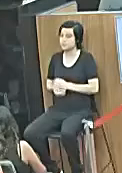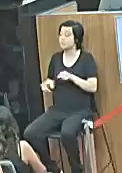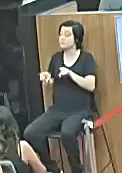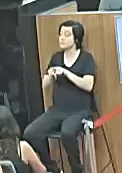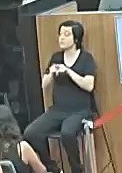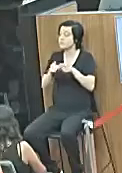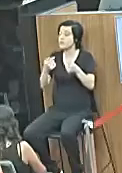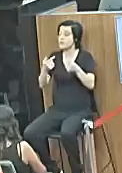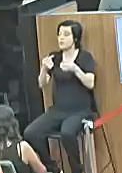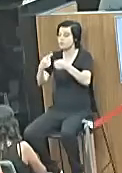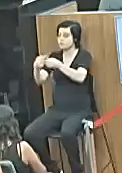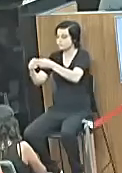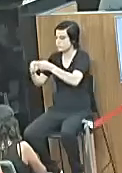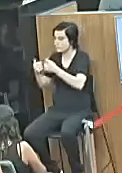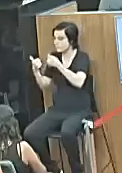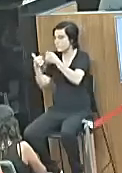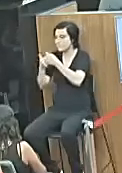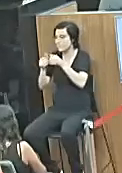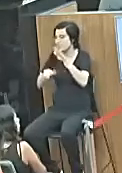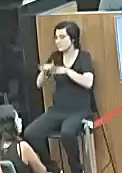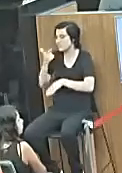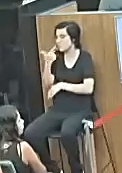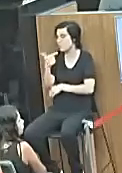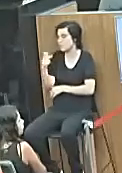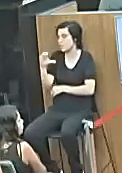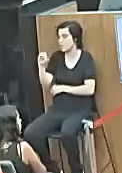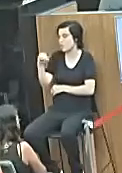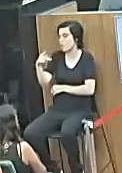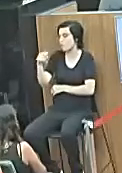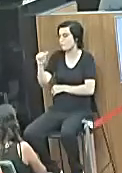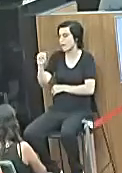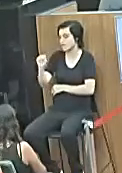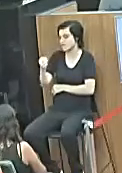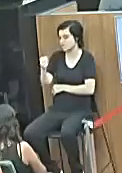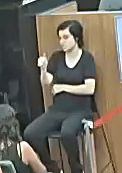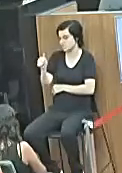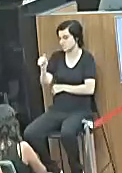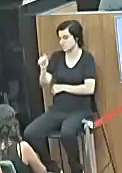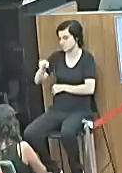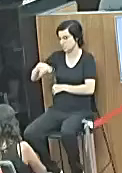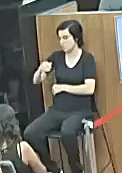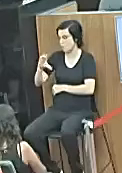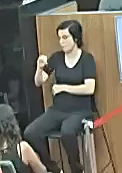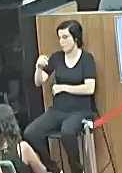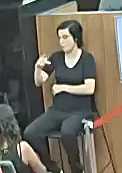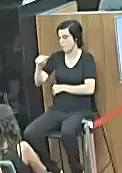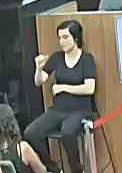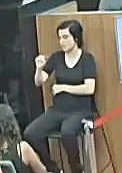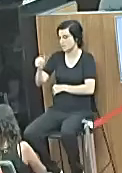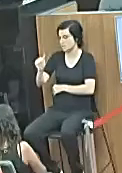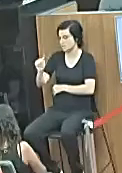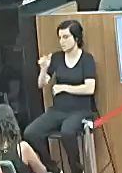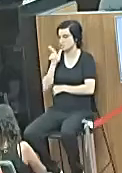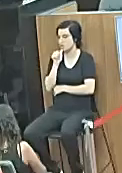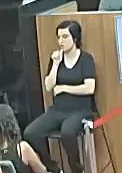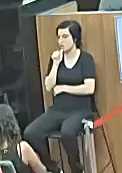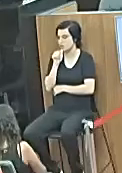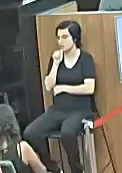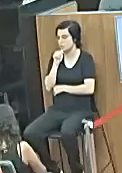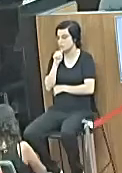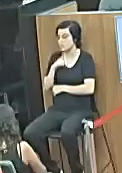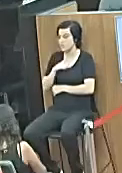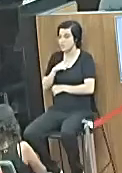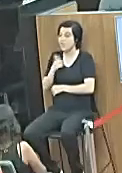atendidos pela copasa e pela copa não posso o universo universalizar o